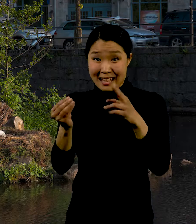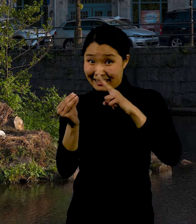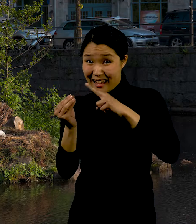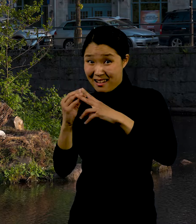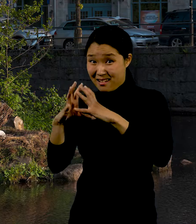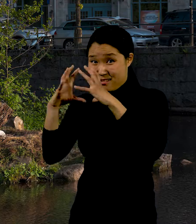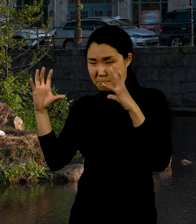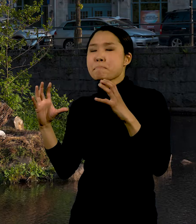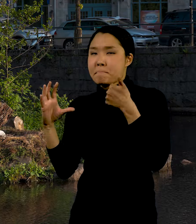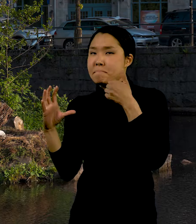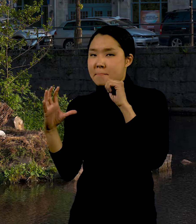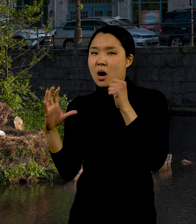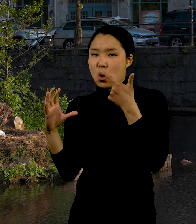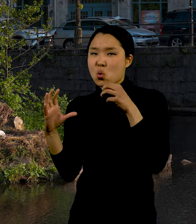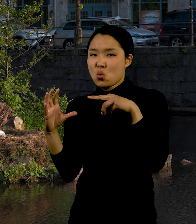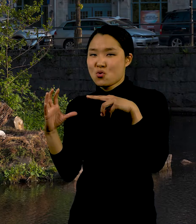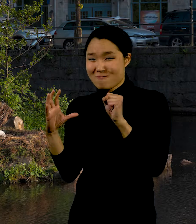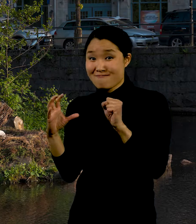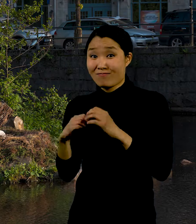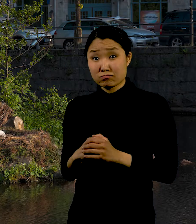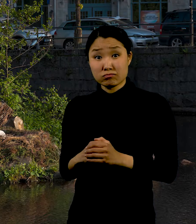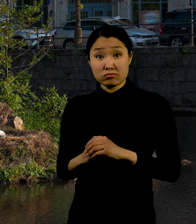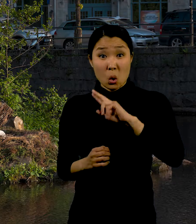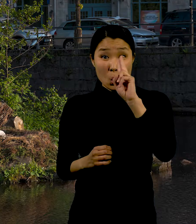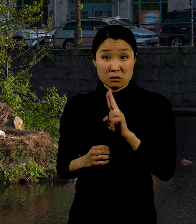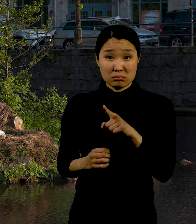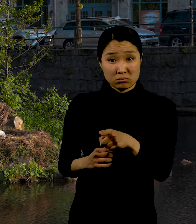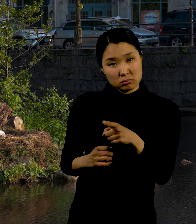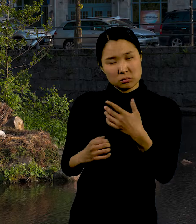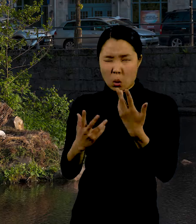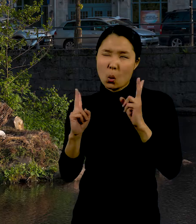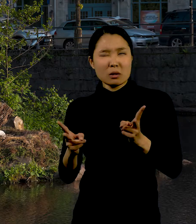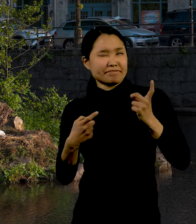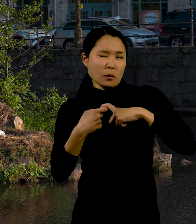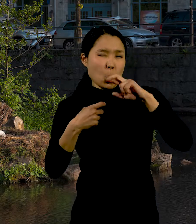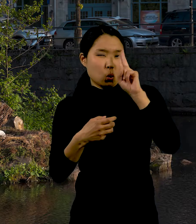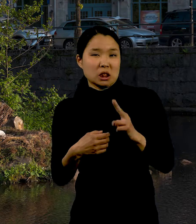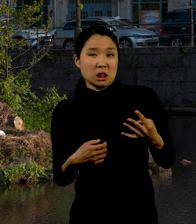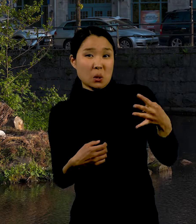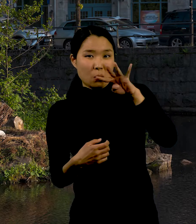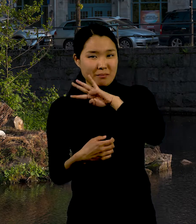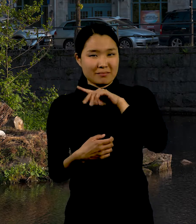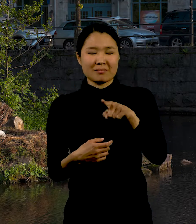det finns fler som försökte knyta an samtidens konst till den arkaiska och ursprungliga liksom naturfolkens